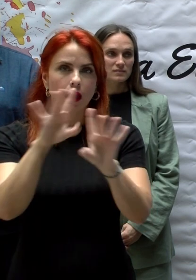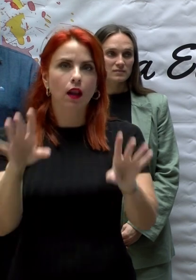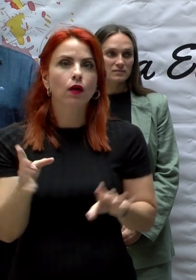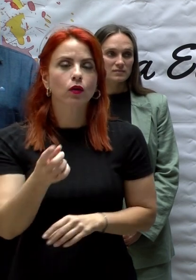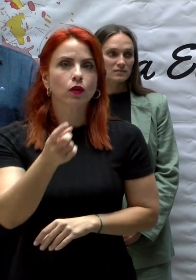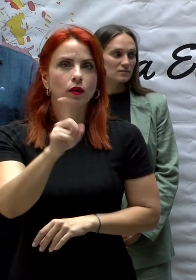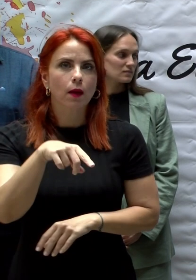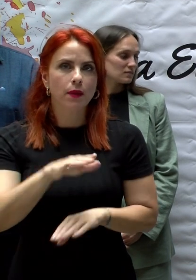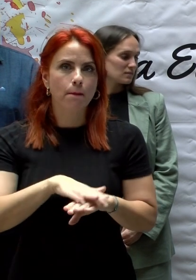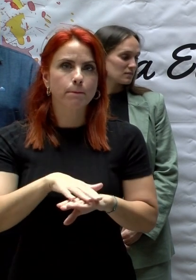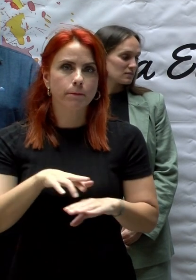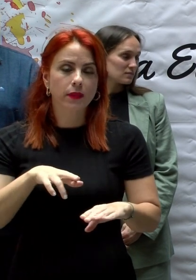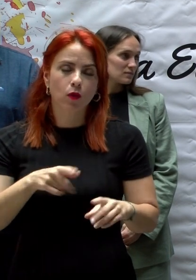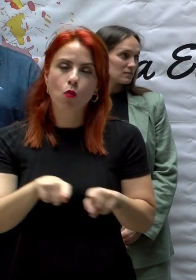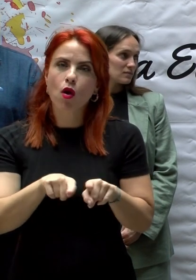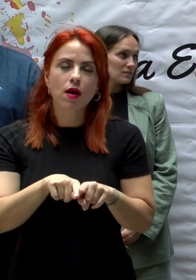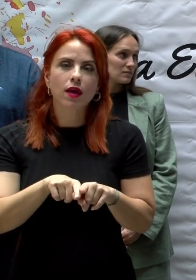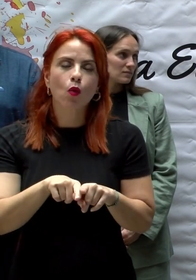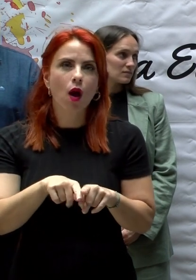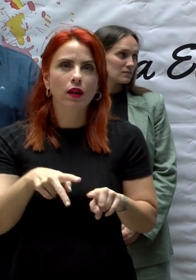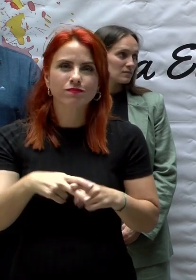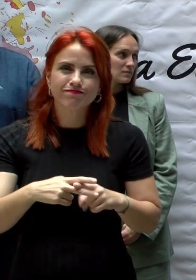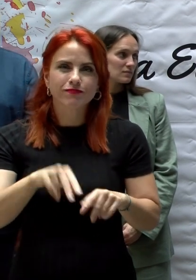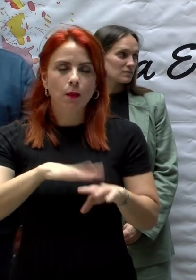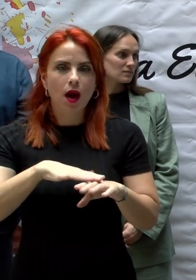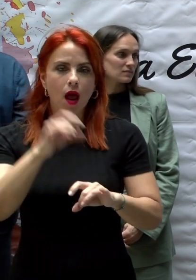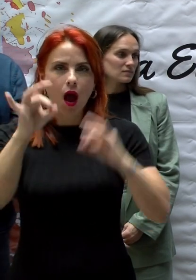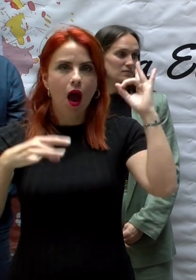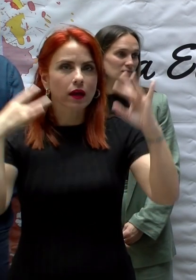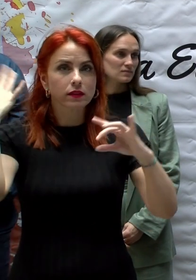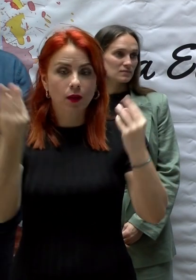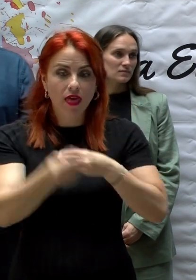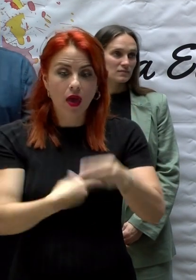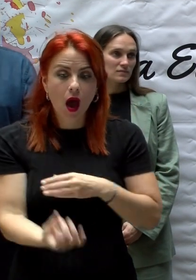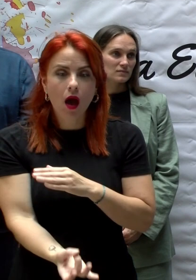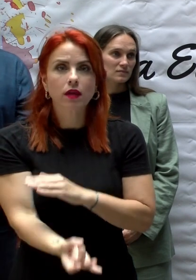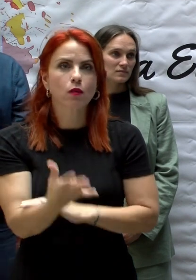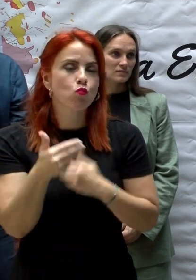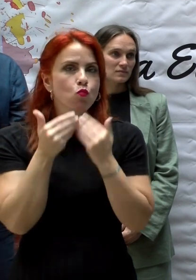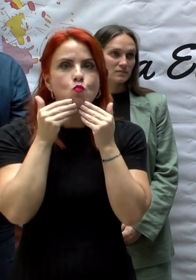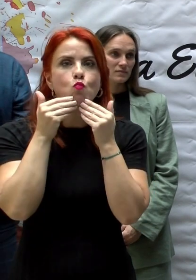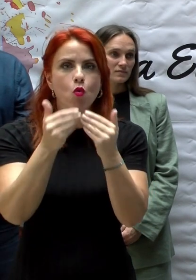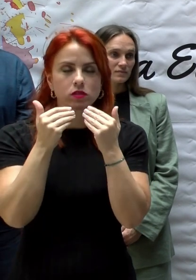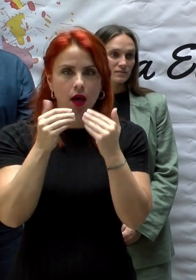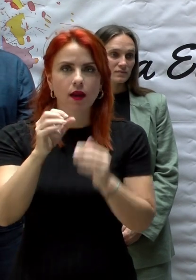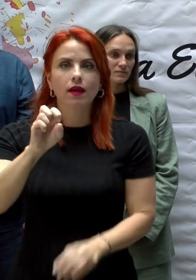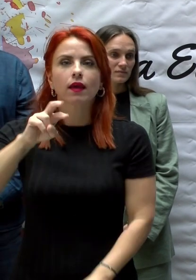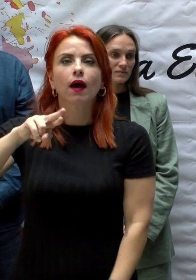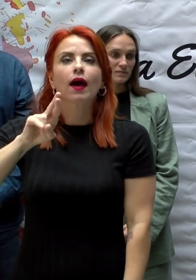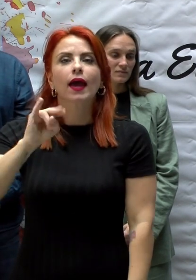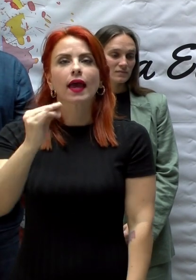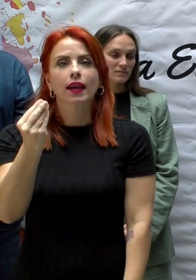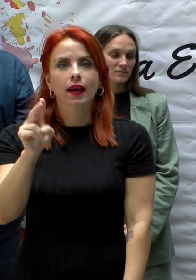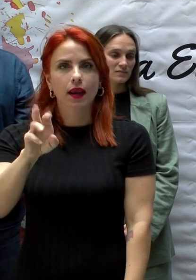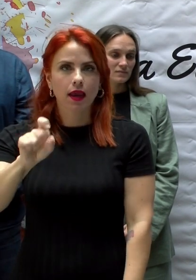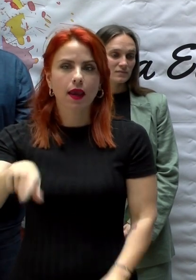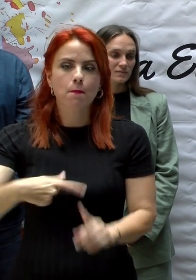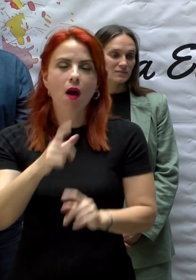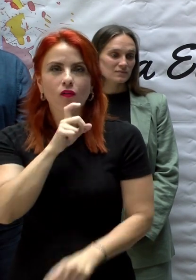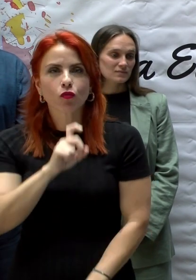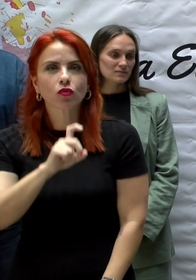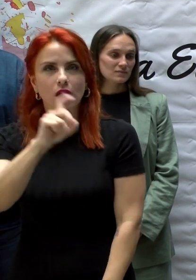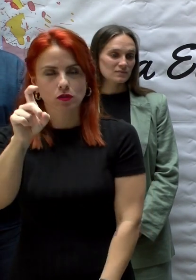también para poner en marcha este tipo de actividades. Gracias, Enrique Luis, gracias a todos los rotarios, gracias